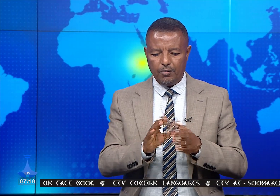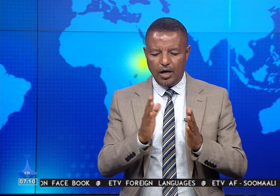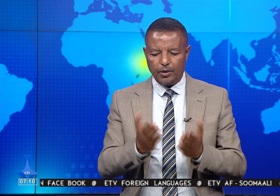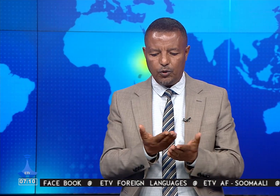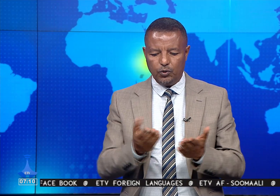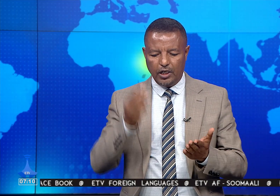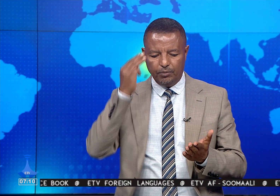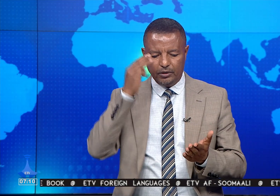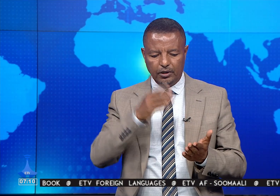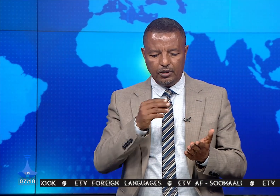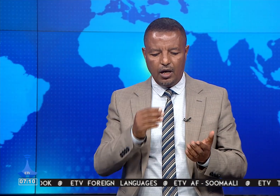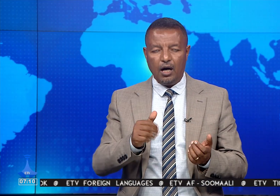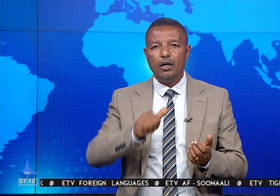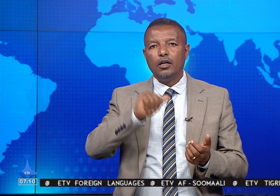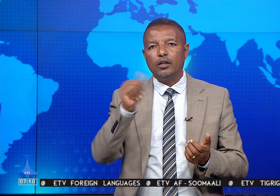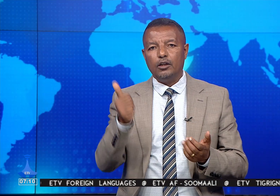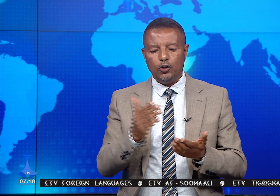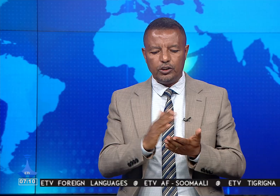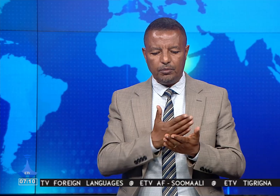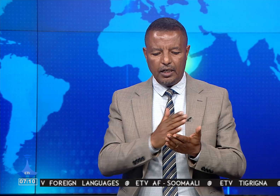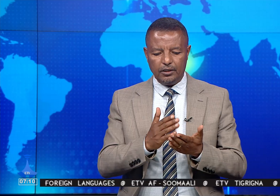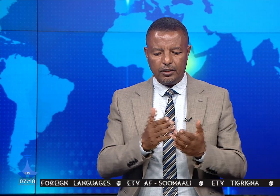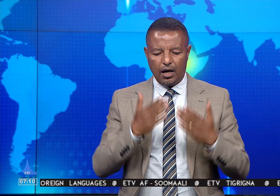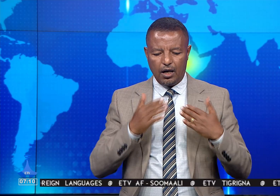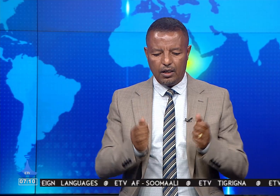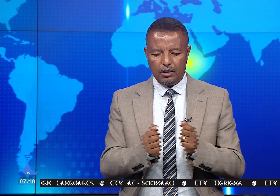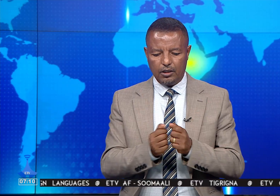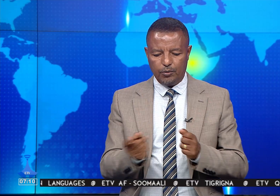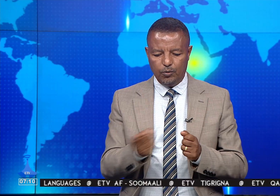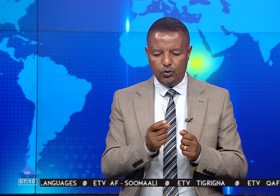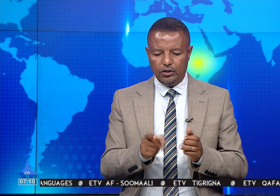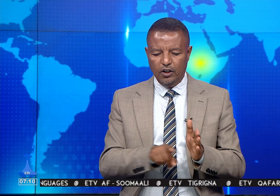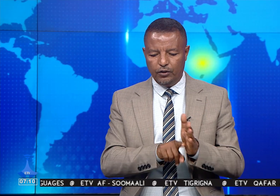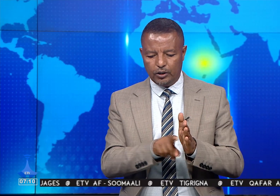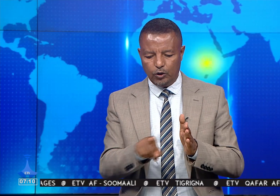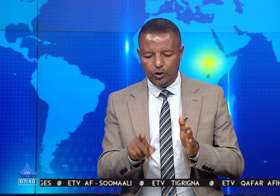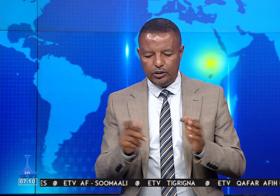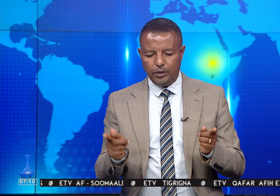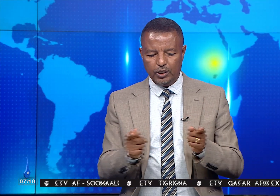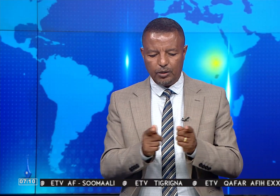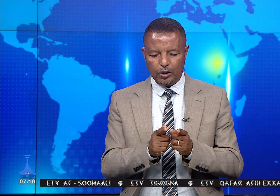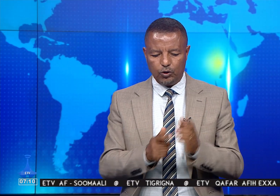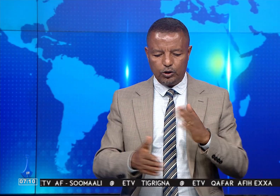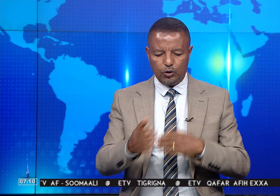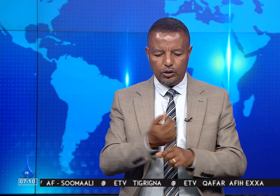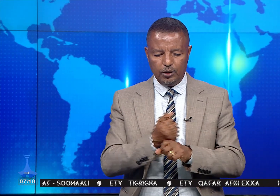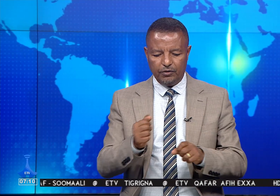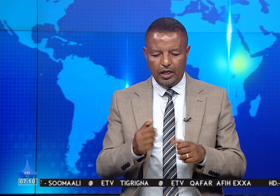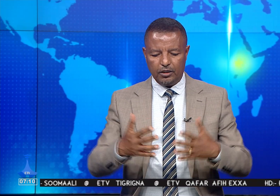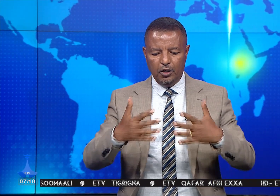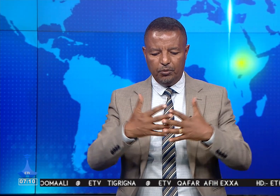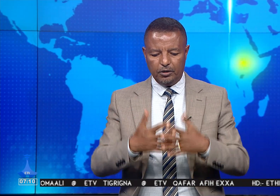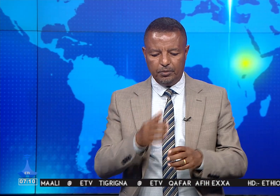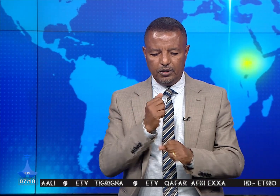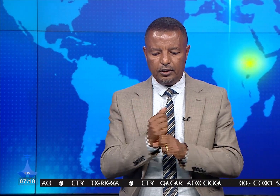ከሴቶችና ማህበራዊ ጉዳይ ሚኒስቴርና ከሌሎች ባለድርሻ አካላት ጋር በመሆን ፍልሰተኞች የሚገጥማቸውን ችግሮች